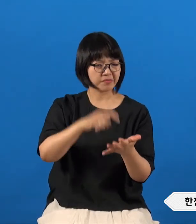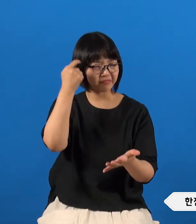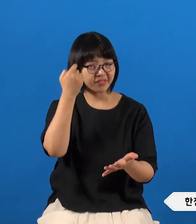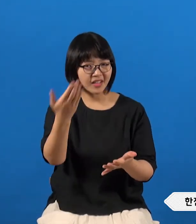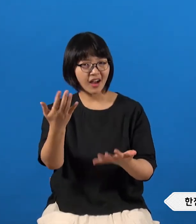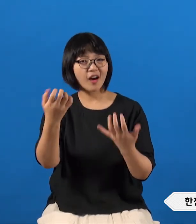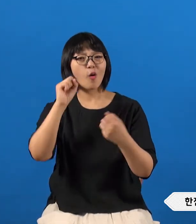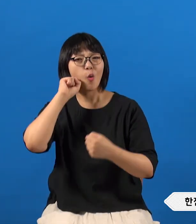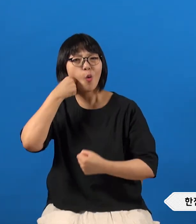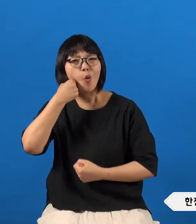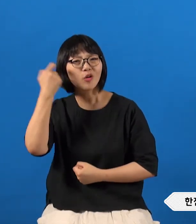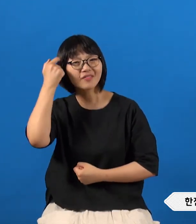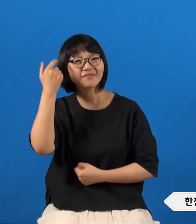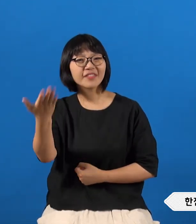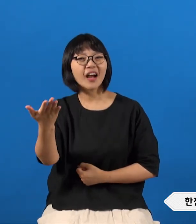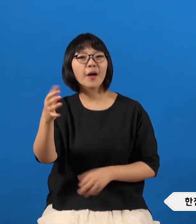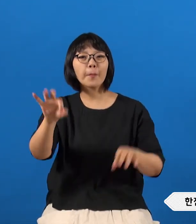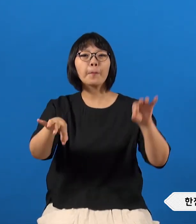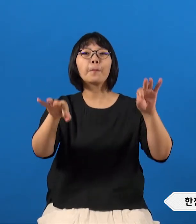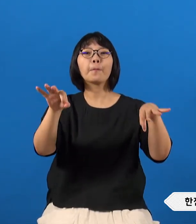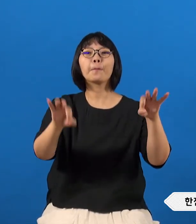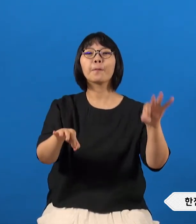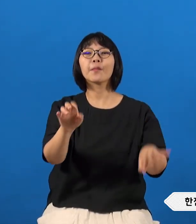쉬울까요? 어려울까요?